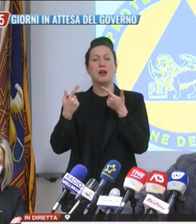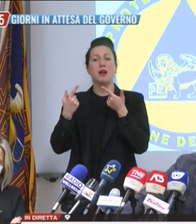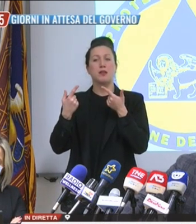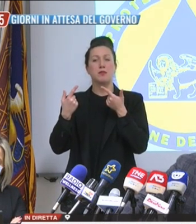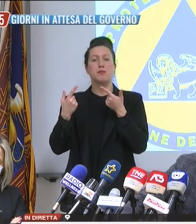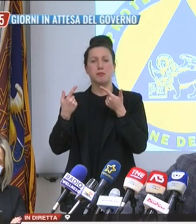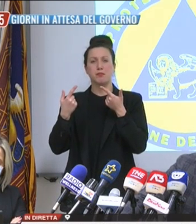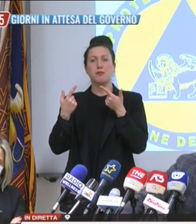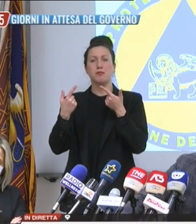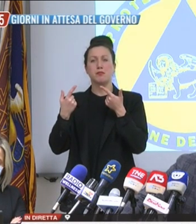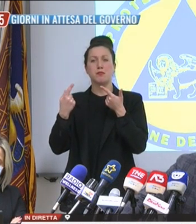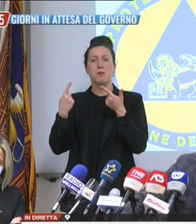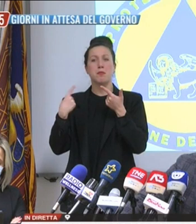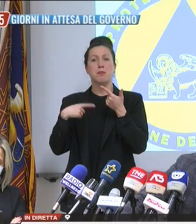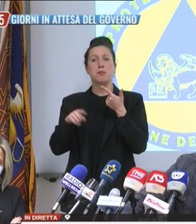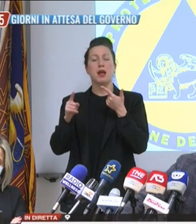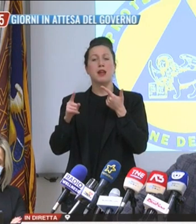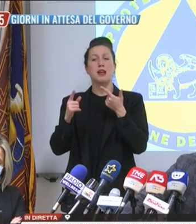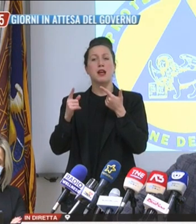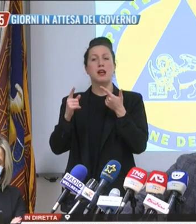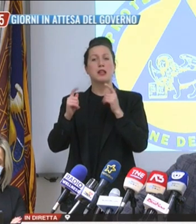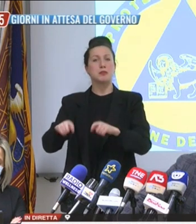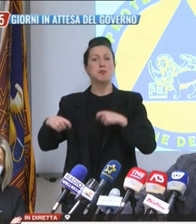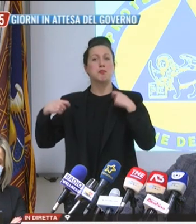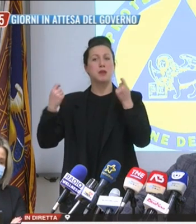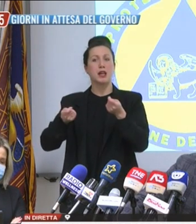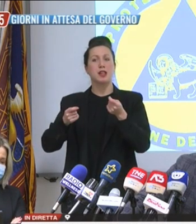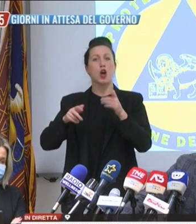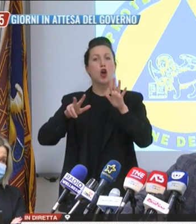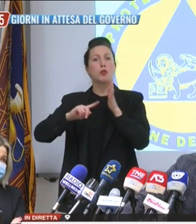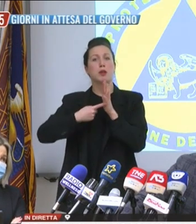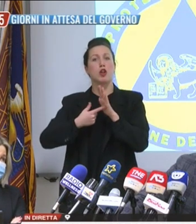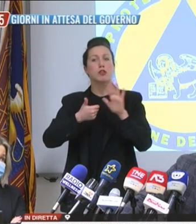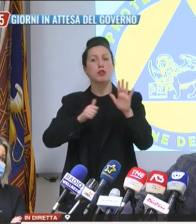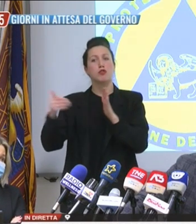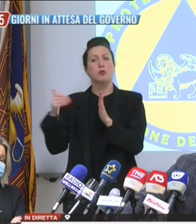Si tratta di una spesa intorno agli 8 milioni e 600 mila.